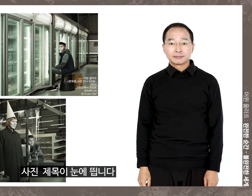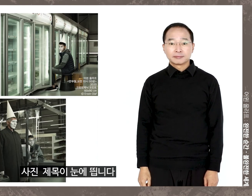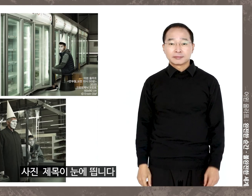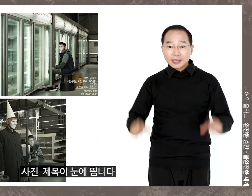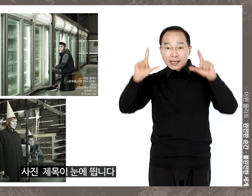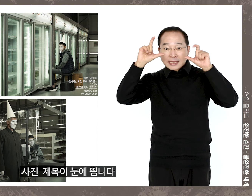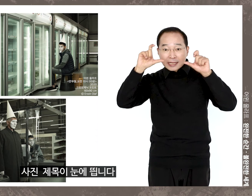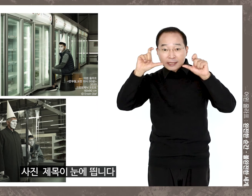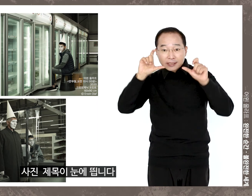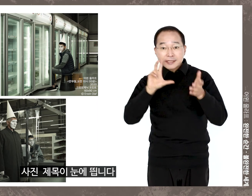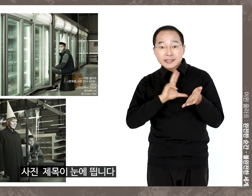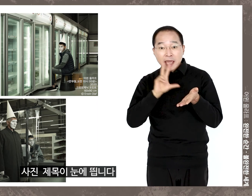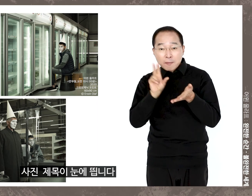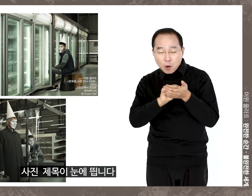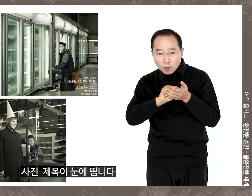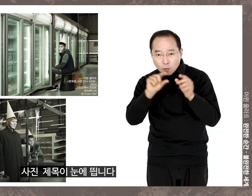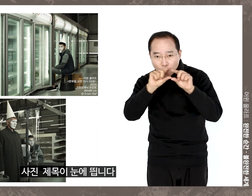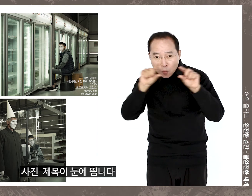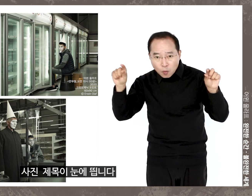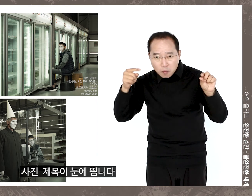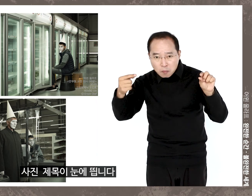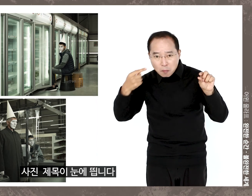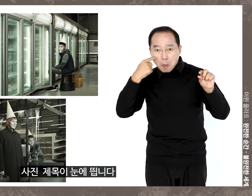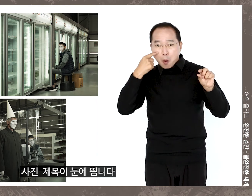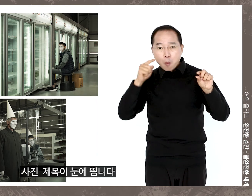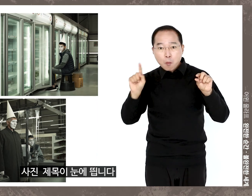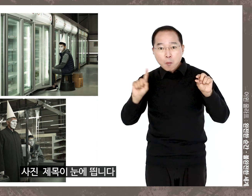사진 제목이 눈에 띕니다.